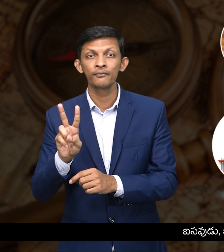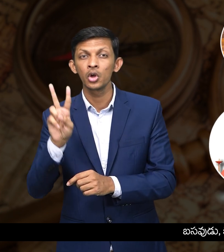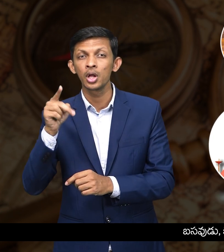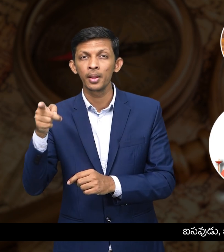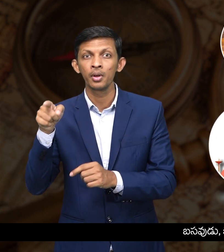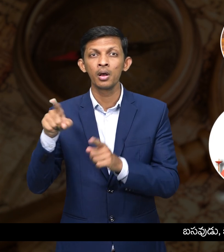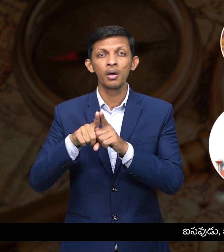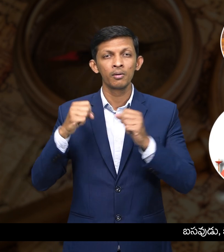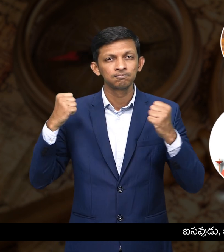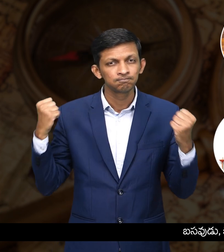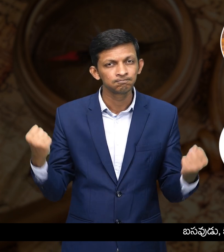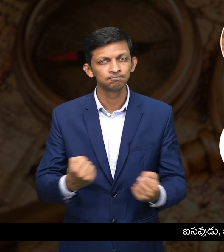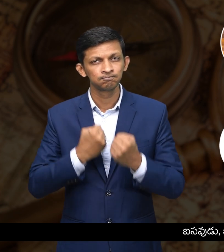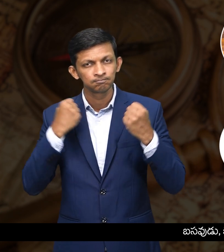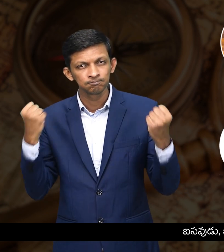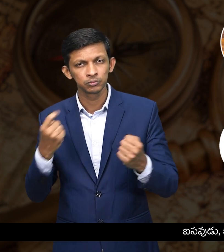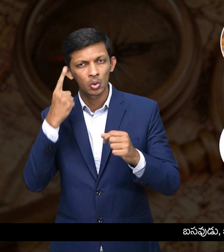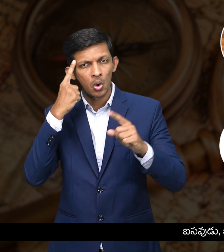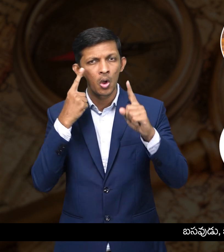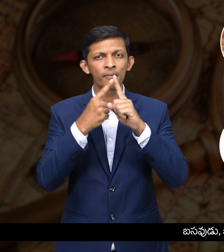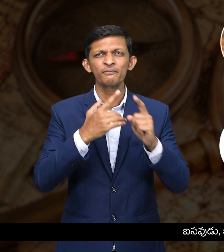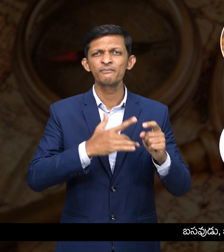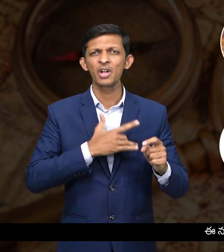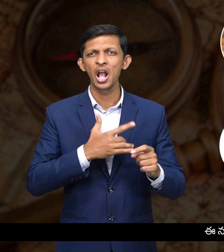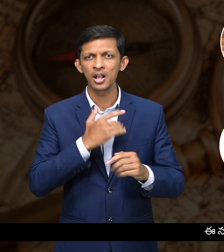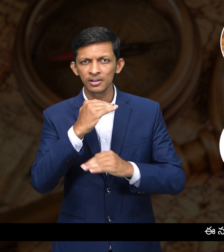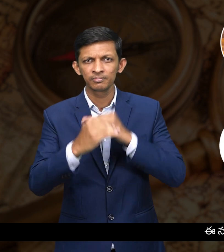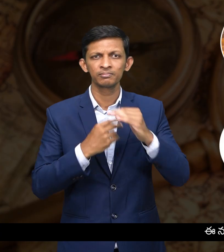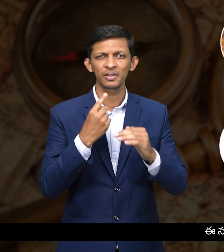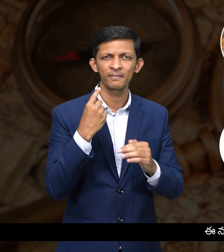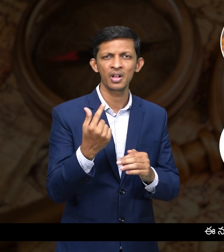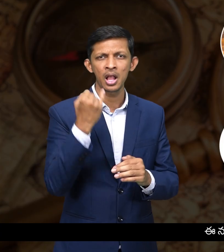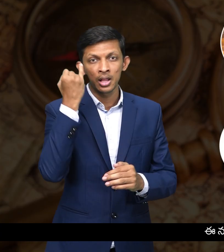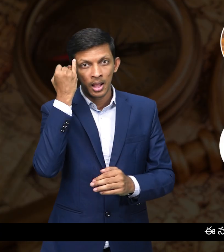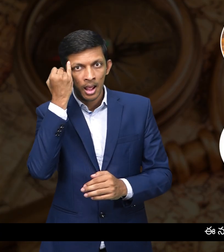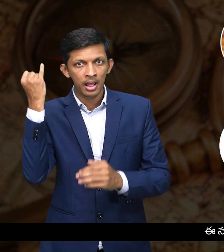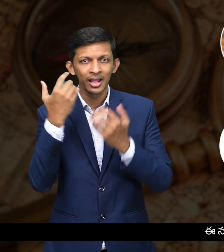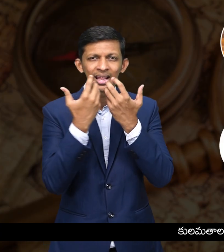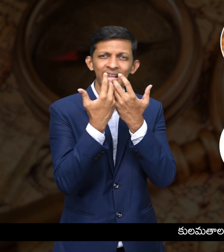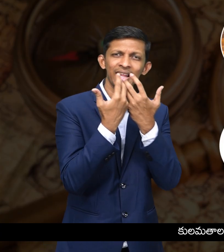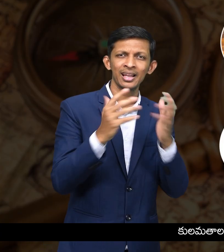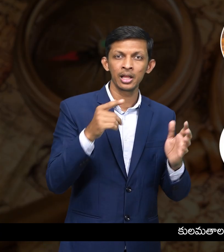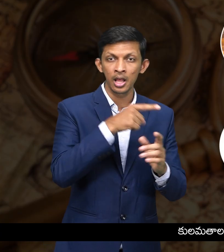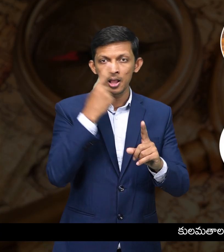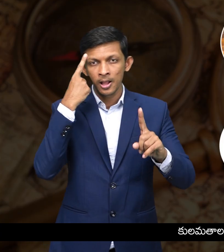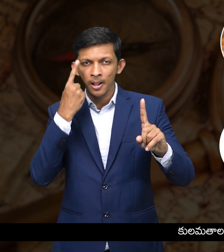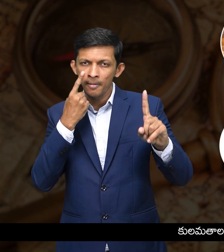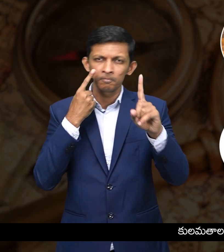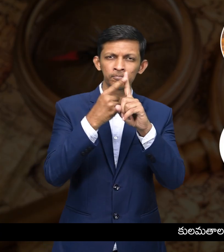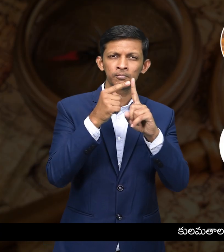బసవుడు, కబీర్, వేమన వంటి మేధావులు ఈ నమ్మకాలను సవాల్ చేస్తూ కులమతాలకు అతీతంగా